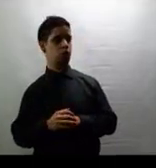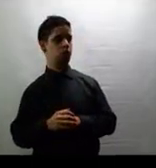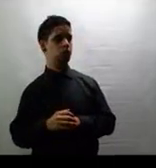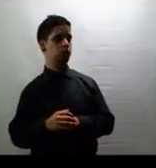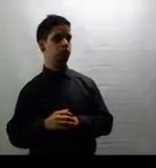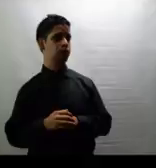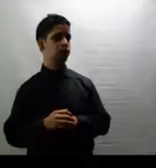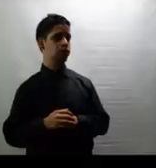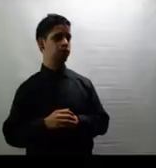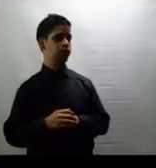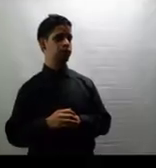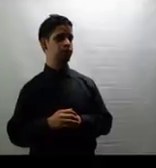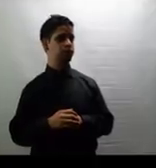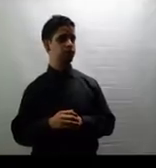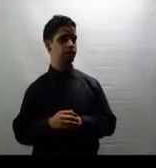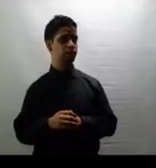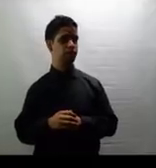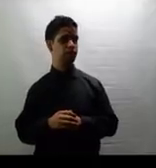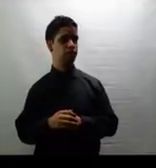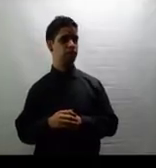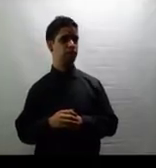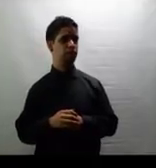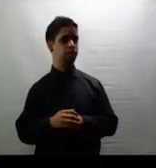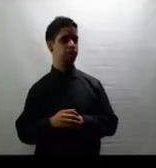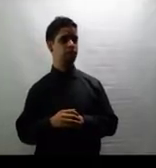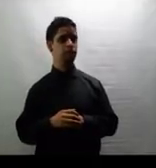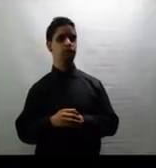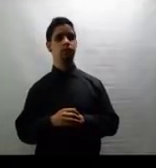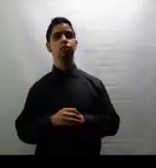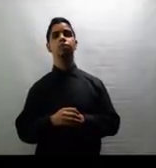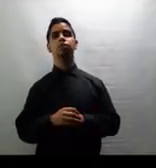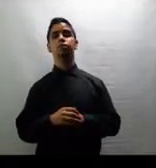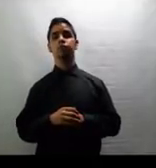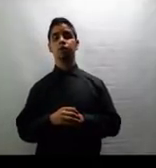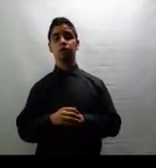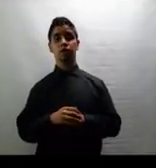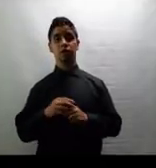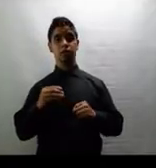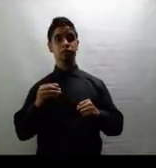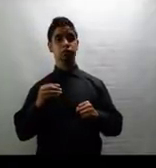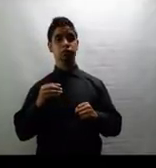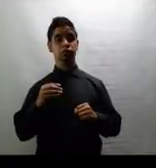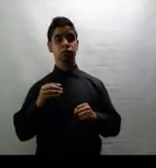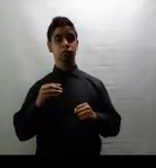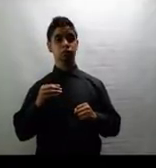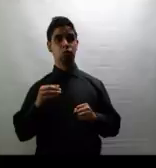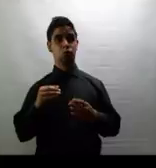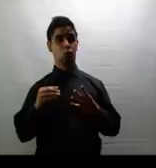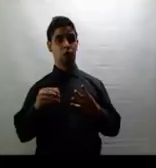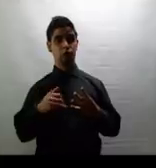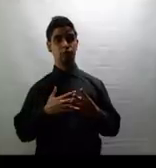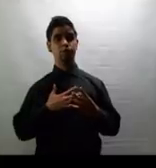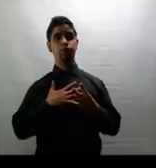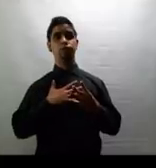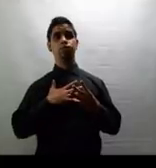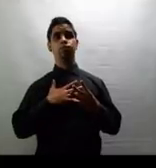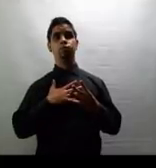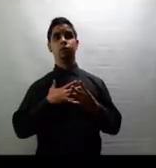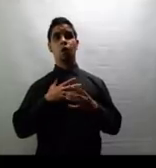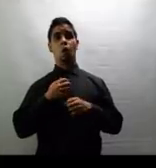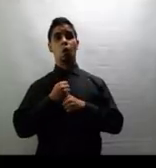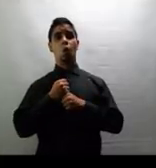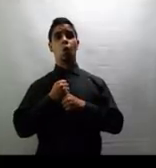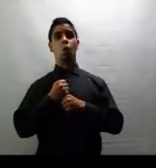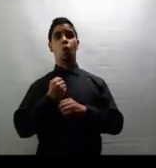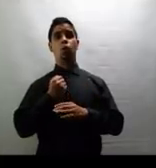884 para inhalar no aguantas 7 y sueltas en 8 a mira bien mira vez